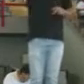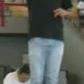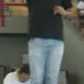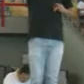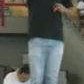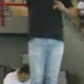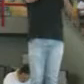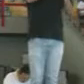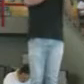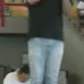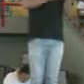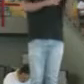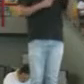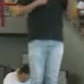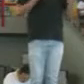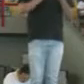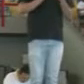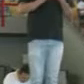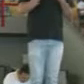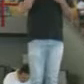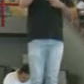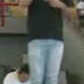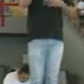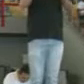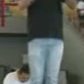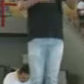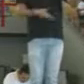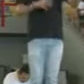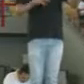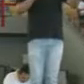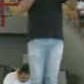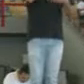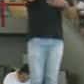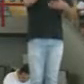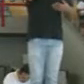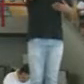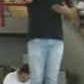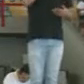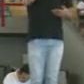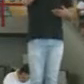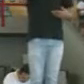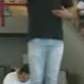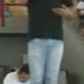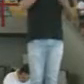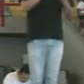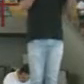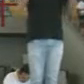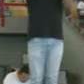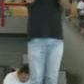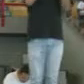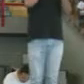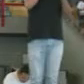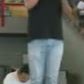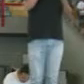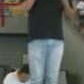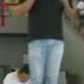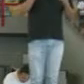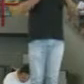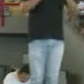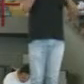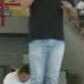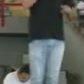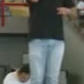minutos. Num dia mais tenso para você, 1h15 minutos, mas não passe disso. Mas Diego, eu